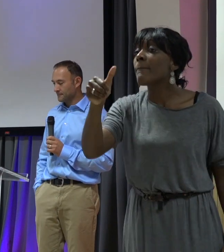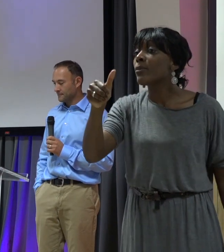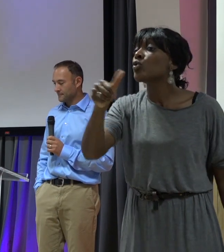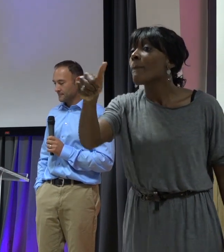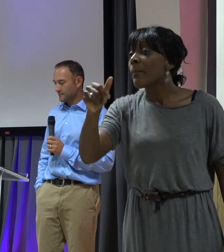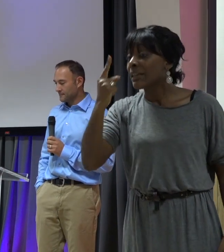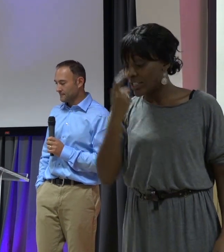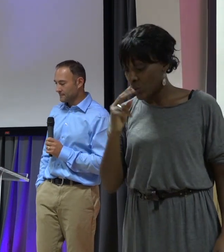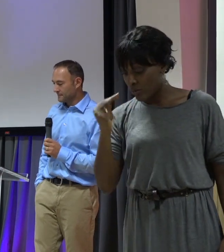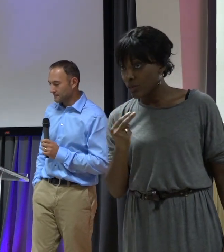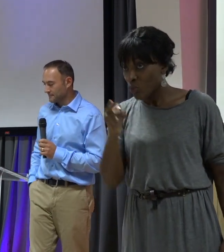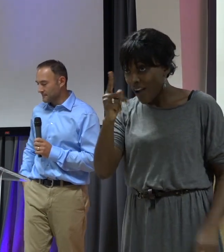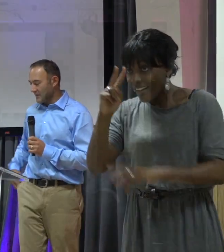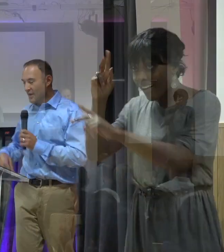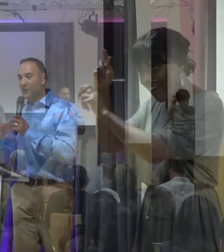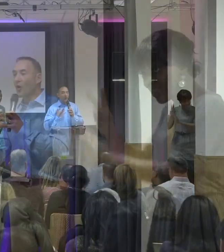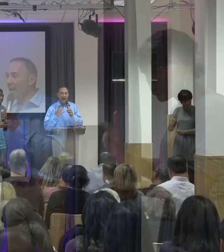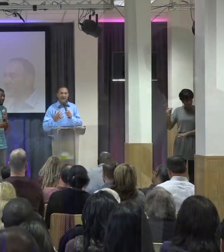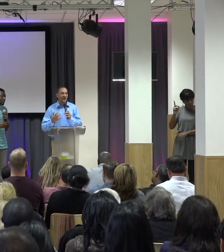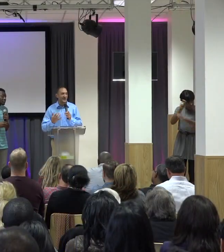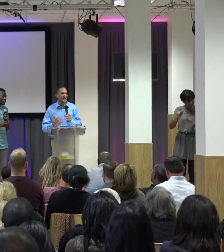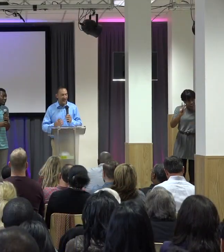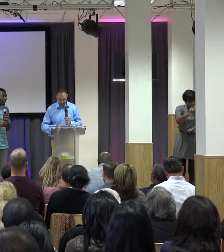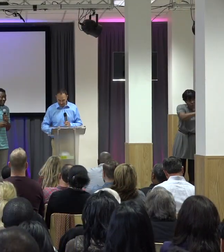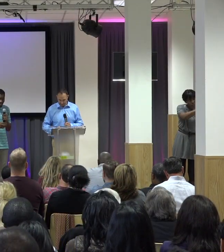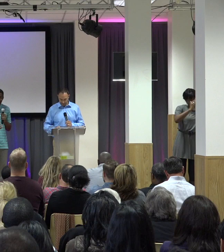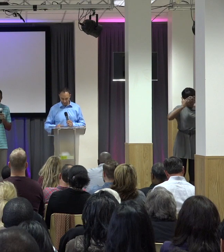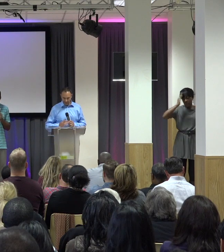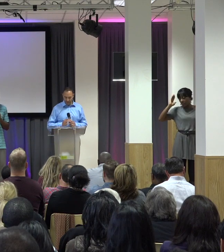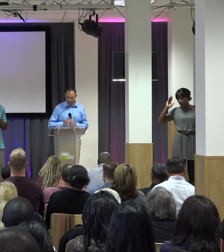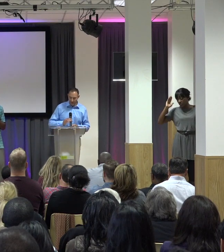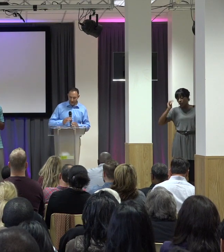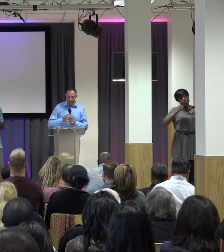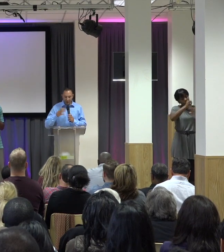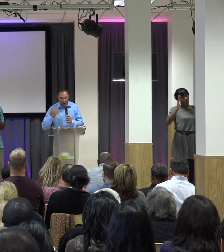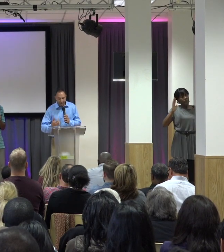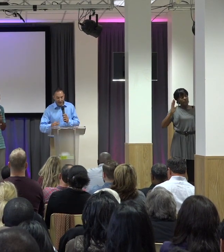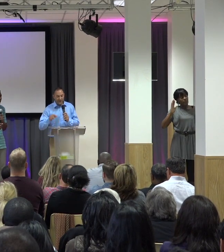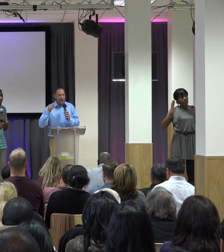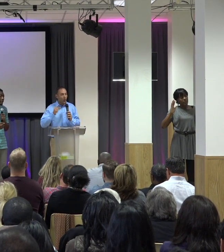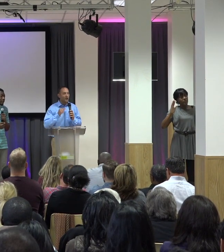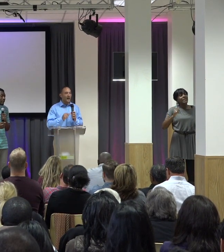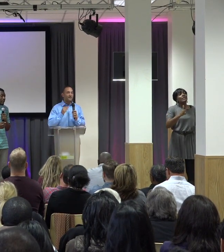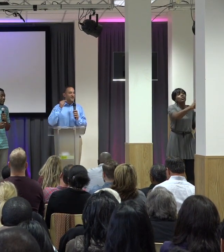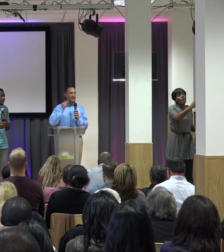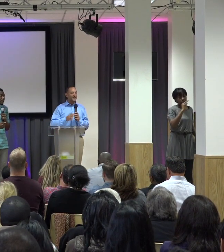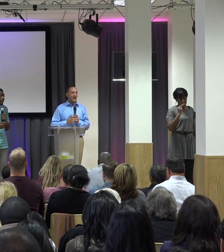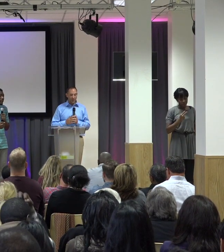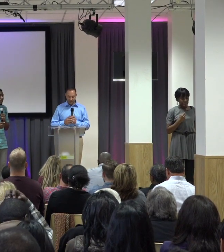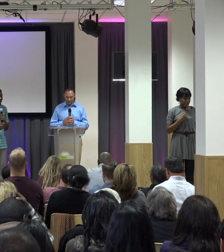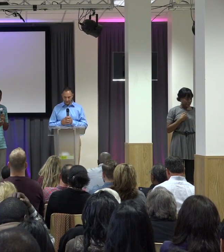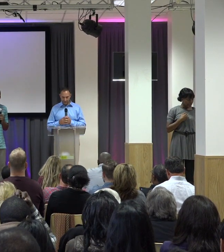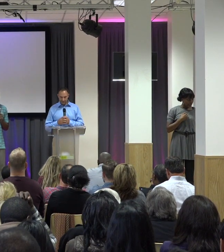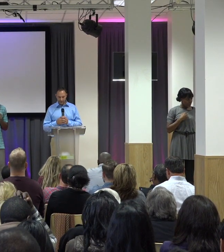ta crainte de Dieu? And if your answer is yes, Et si ta réponse est oui, then I'm confident that your life is an